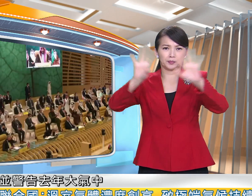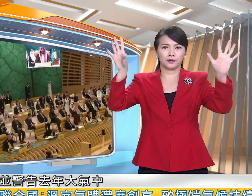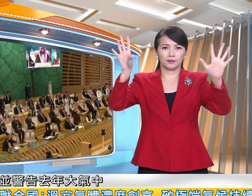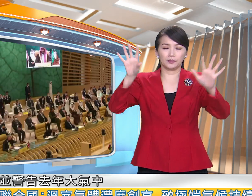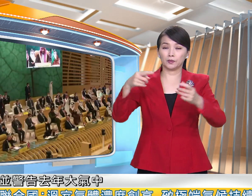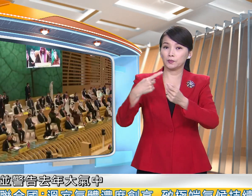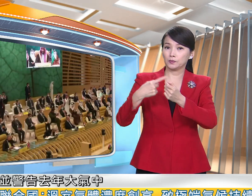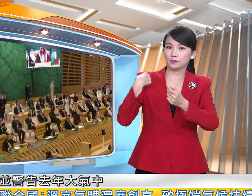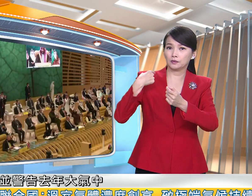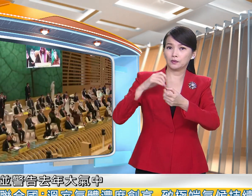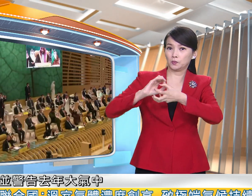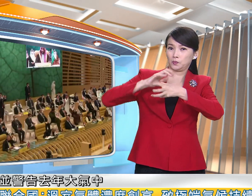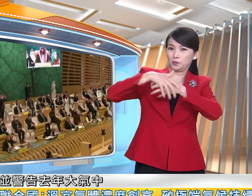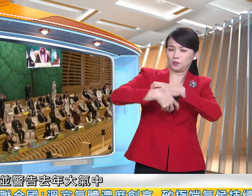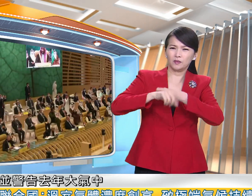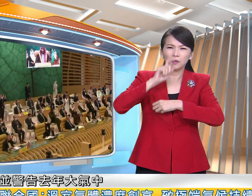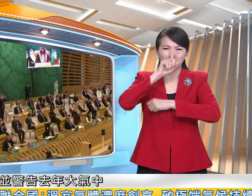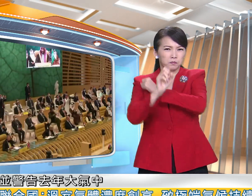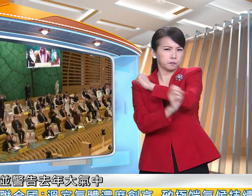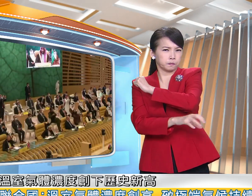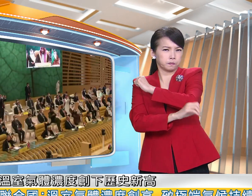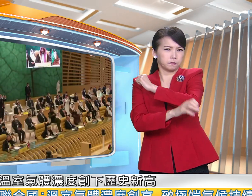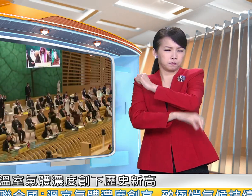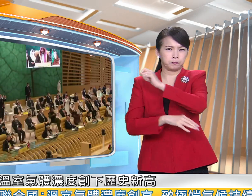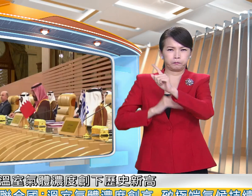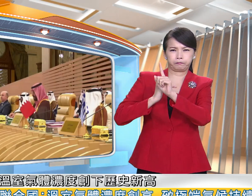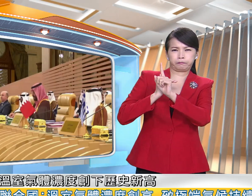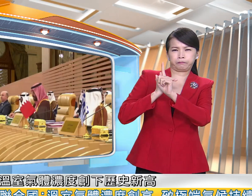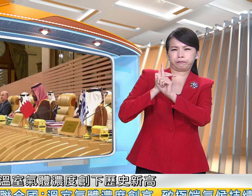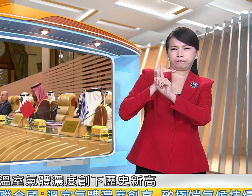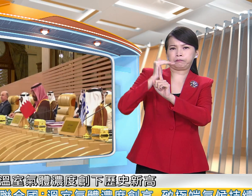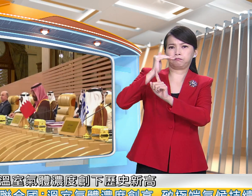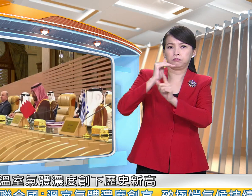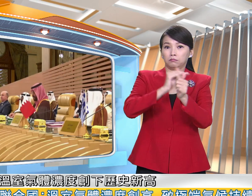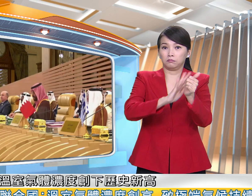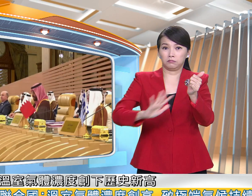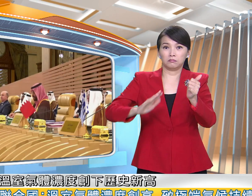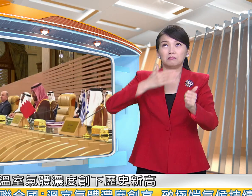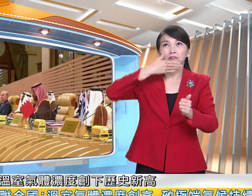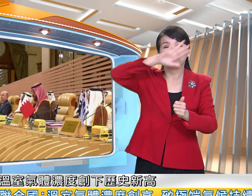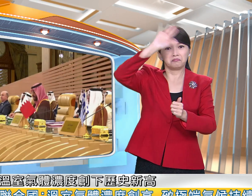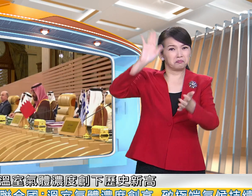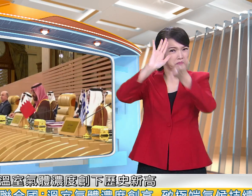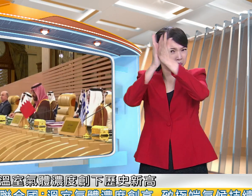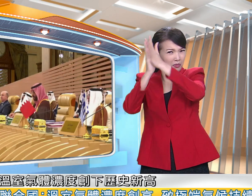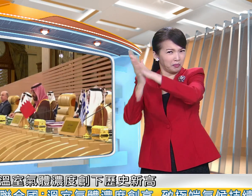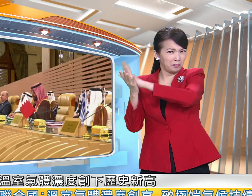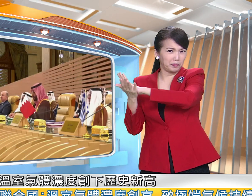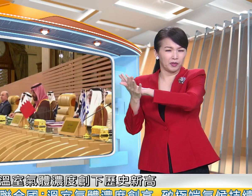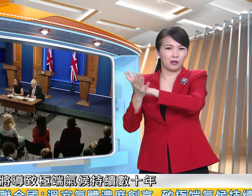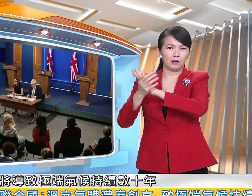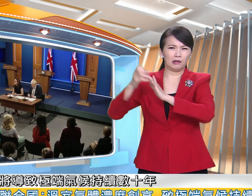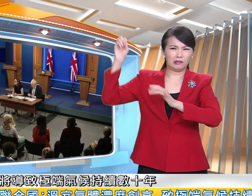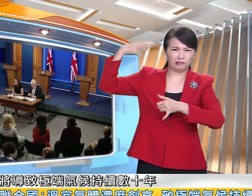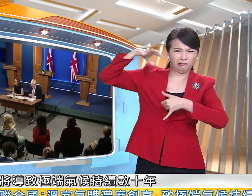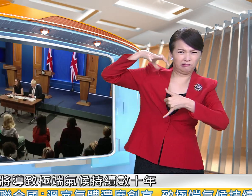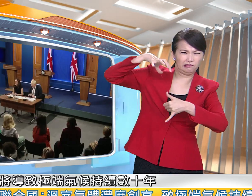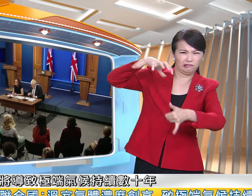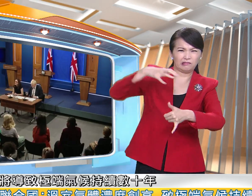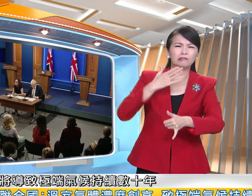告，去年大气当中温室气体浓度创下了历史新高，将导致极端气候